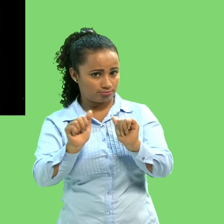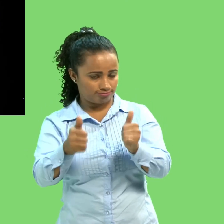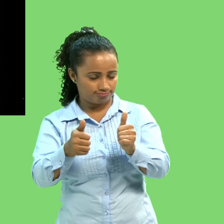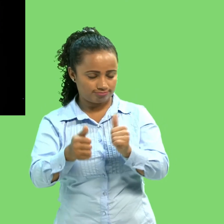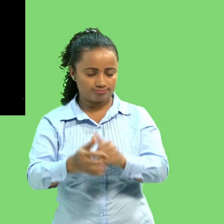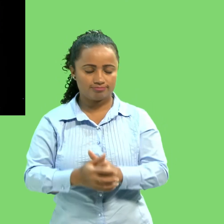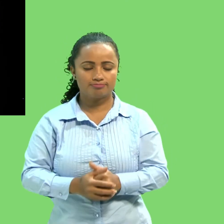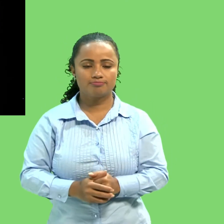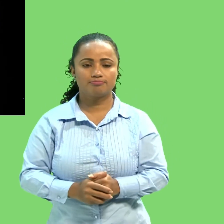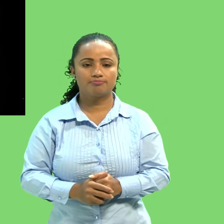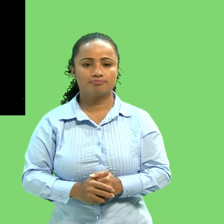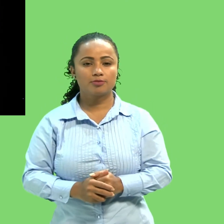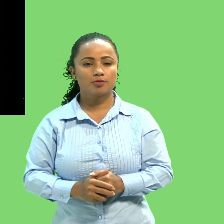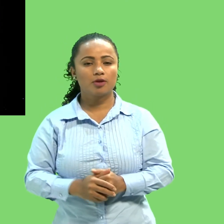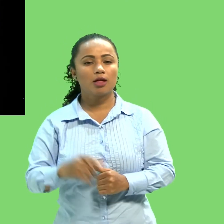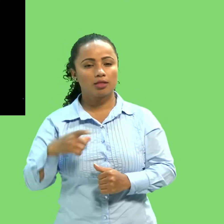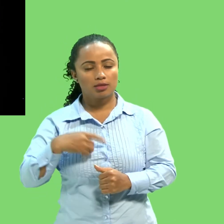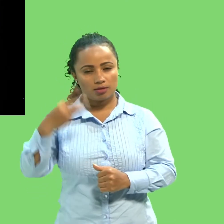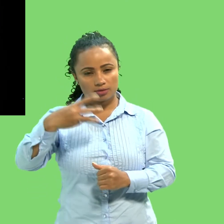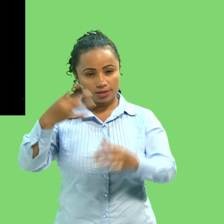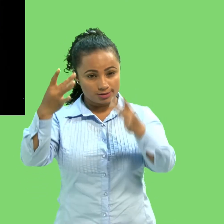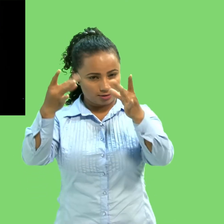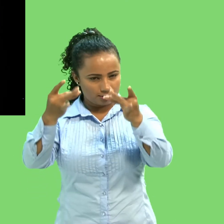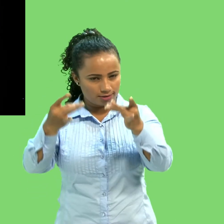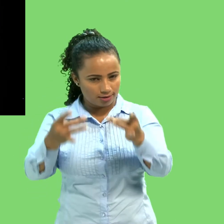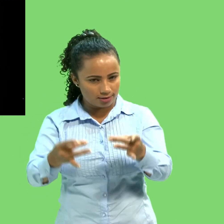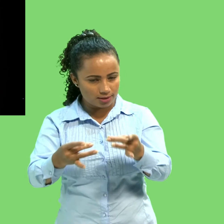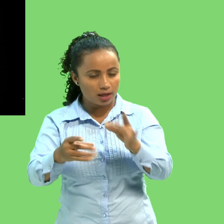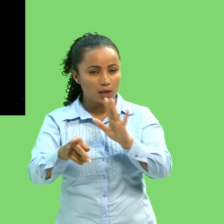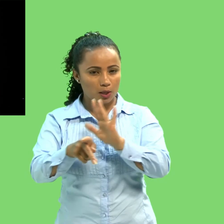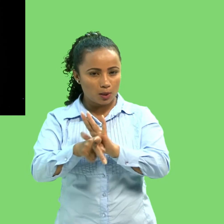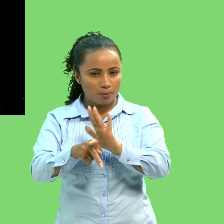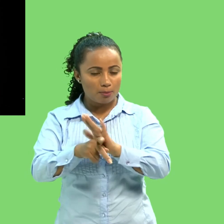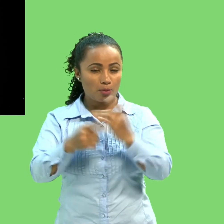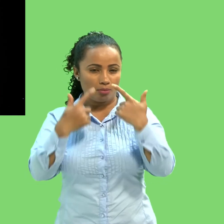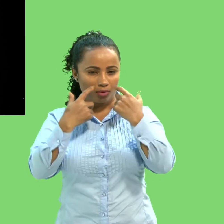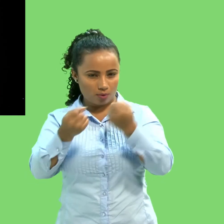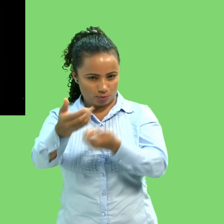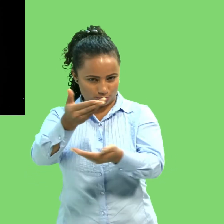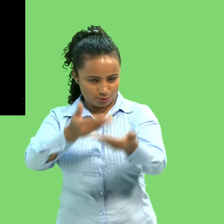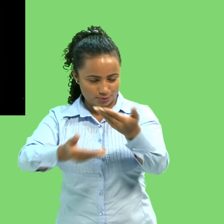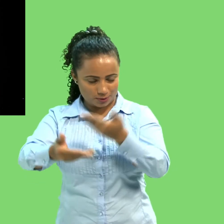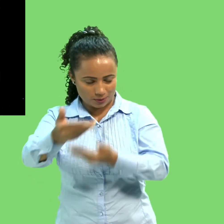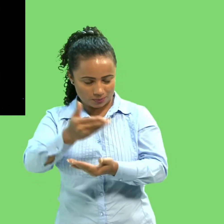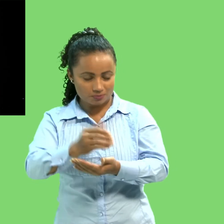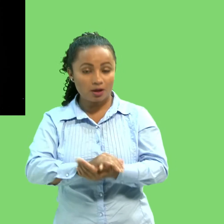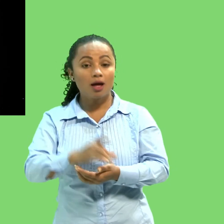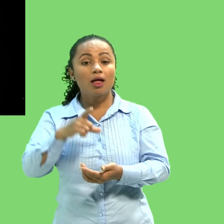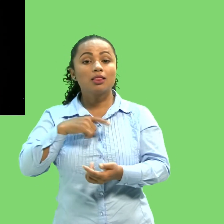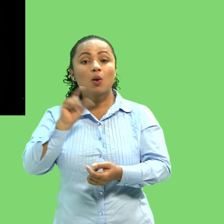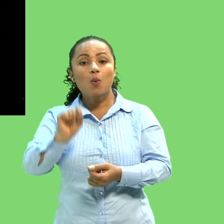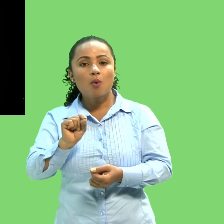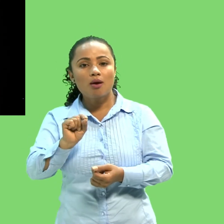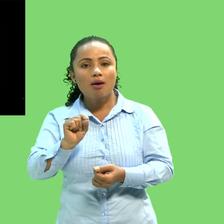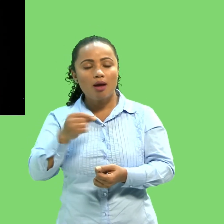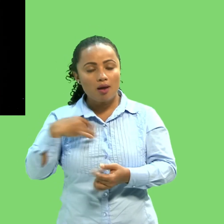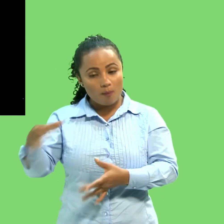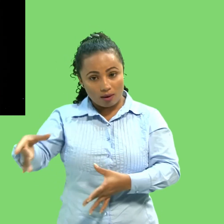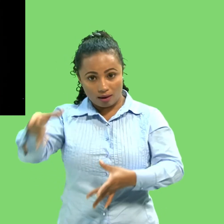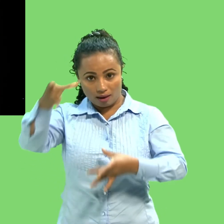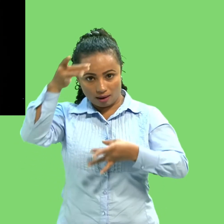contextos transdisciplinares da linguística aplicada, é a aquisição e desenvolvimento da linguagem